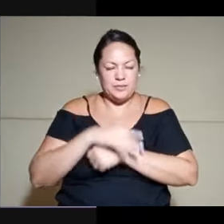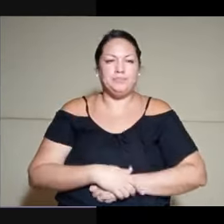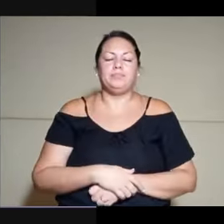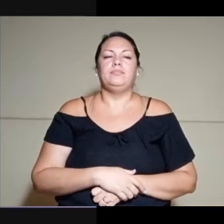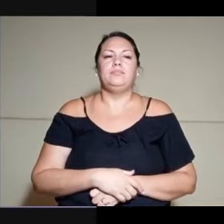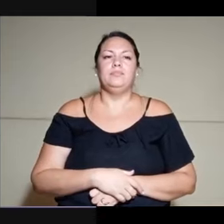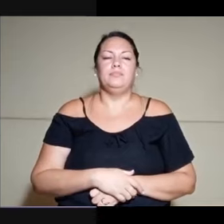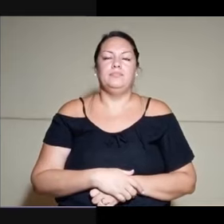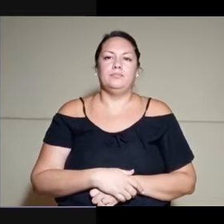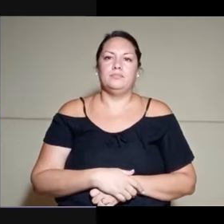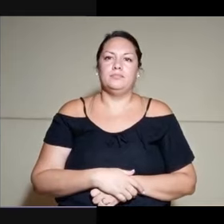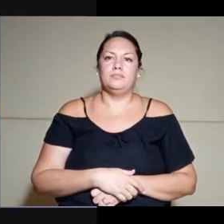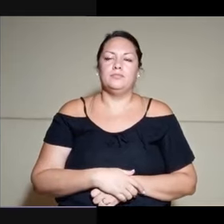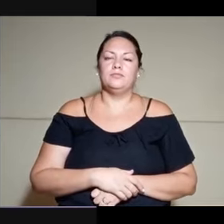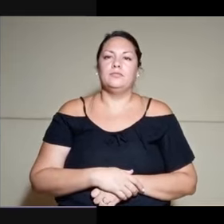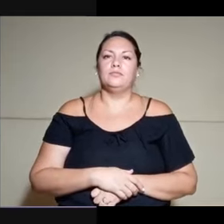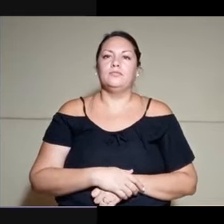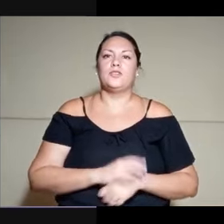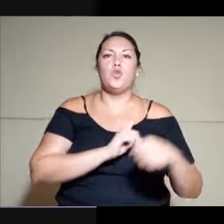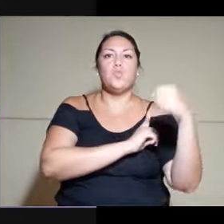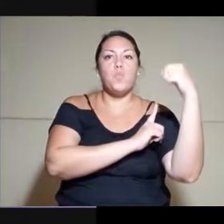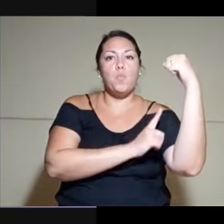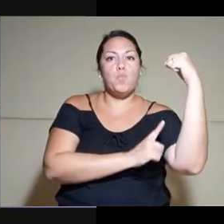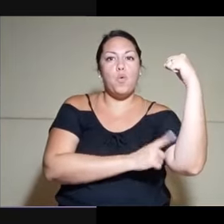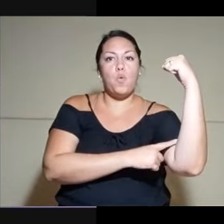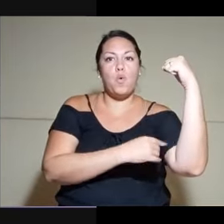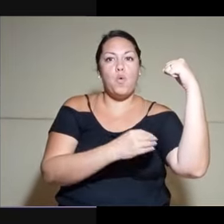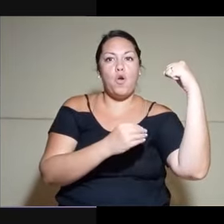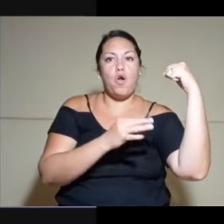el músculo no va a recibir la orden del nervio. ¿Me siguen?